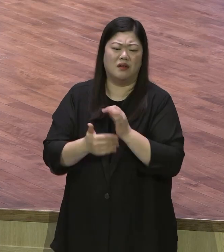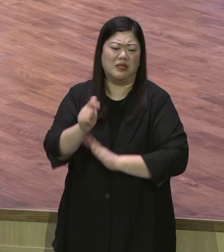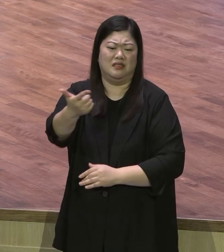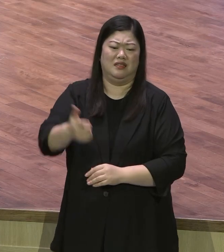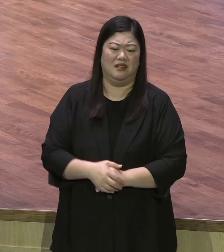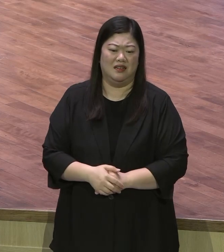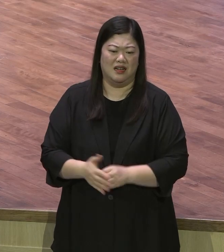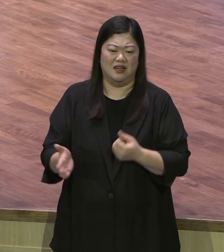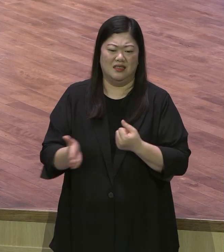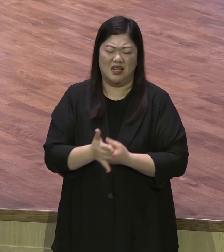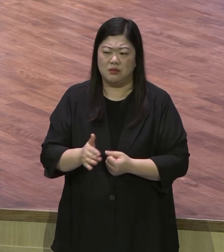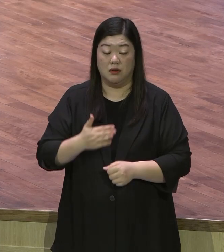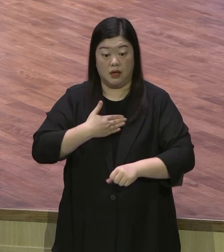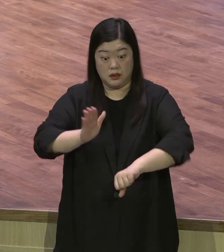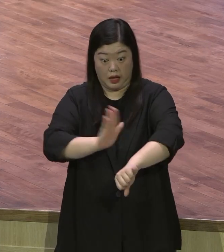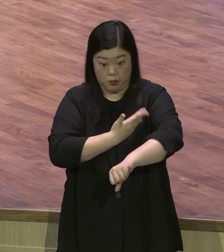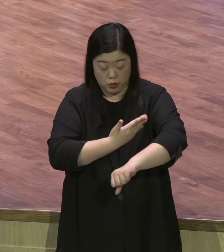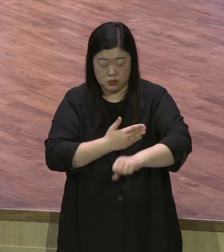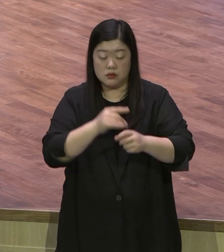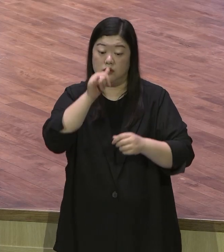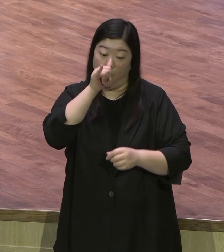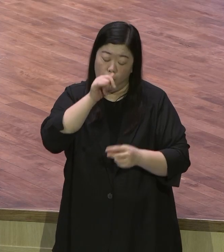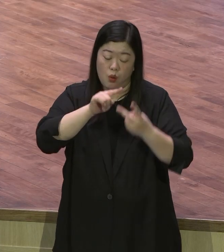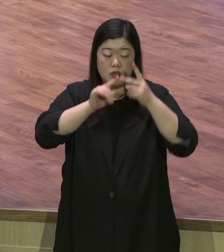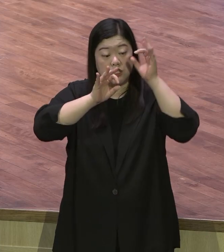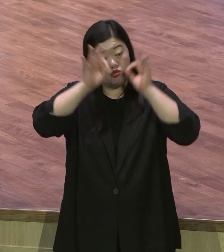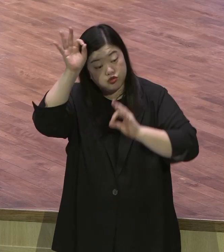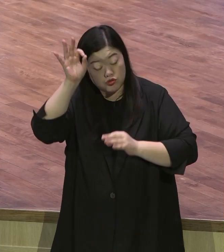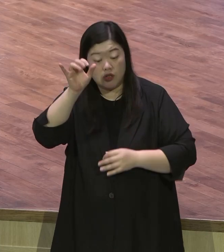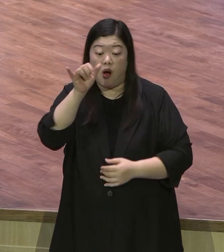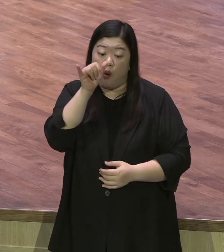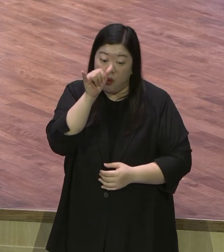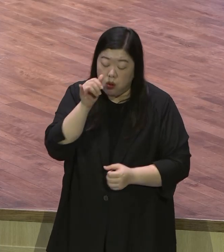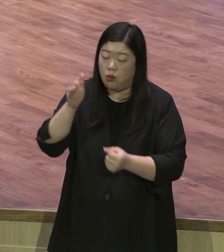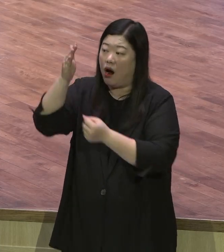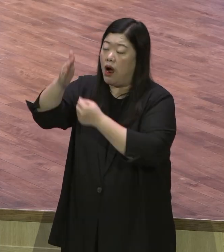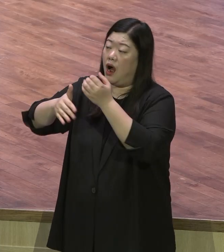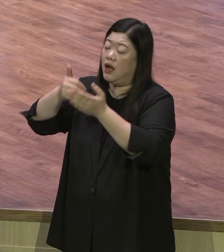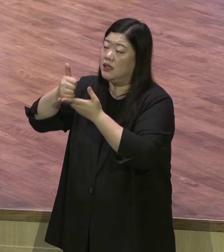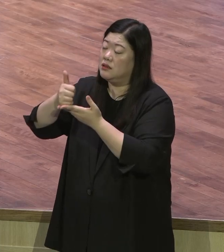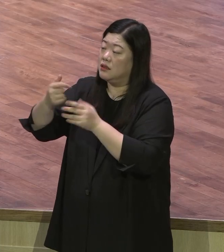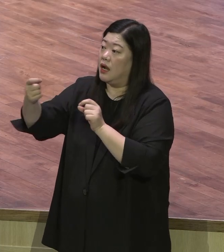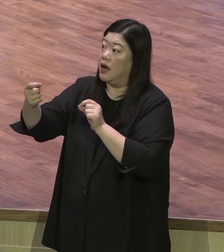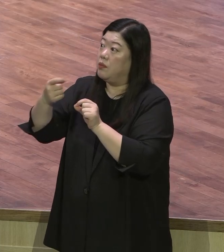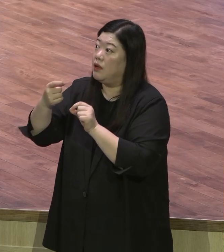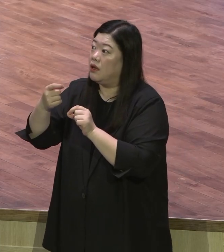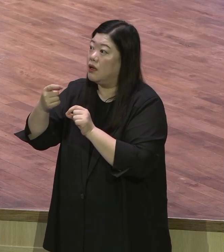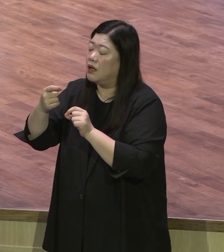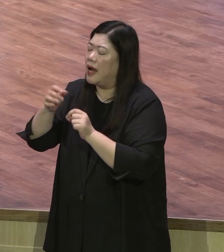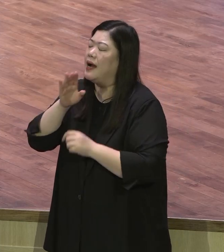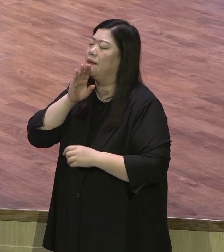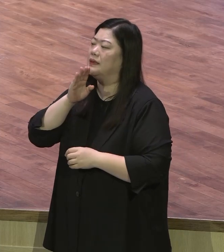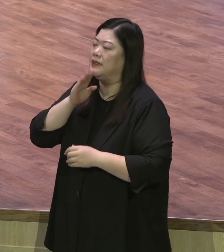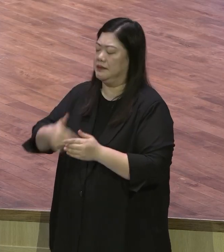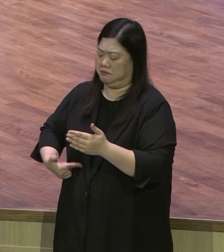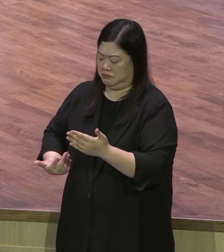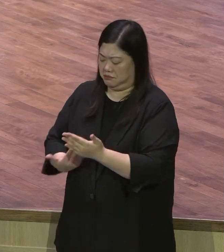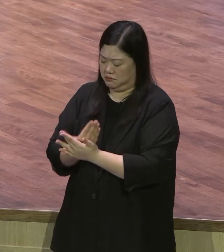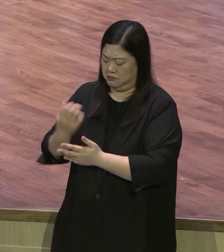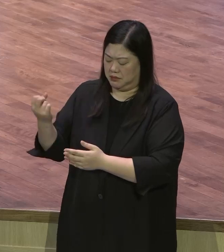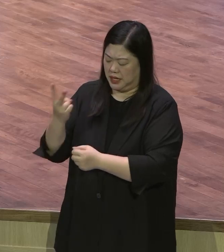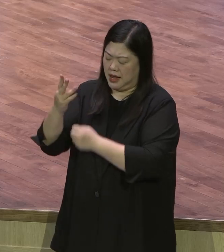사람인데 잘못할 수 있어. 그럴 수도 있고 하나님 앞에 바로 서면 모든 걸 합력하여 선을 이루느니라. 다 결국은